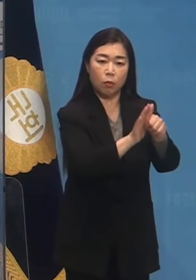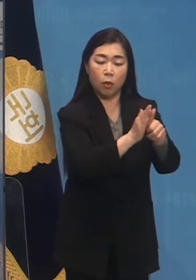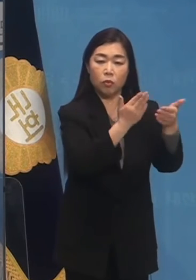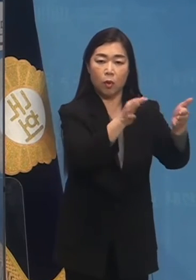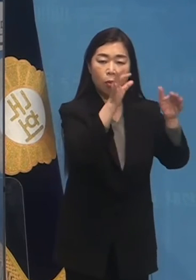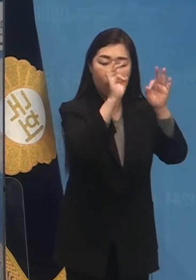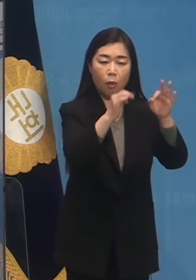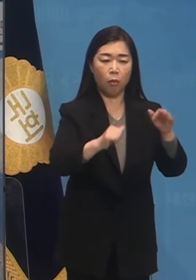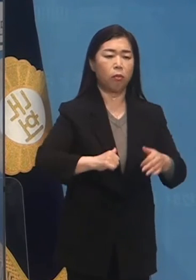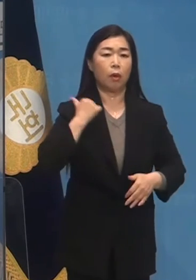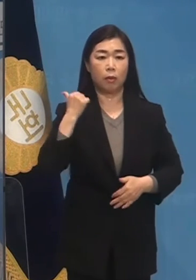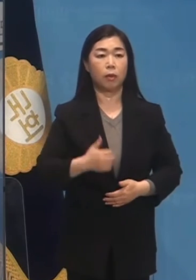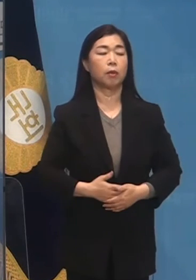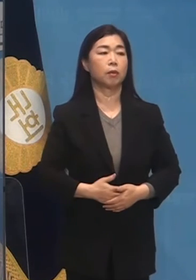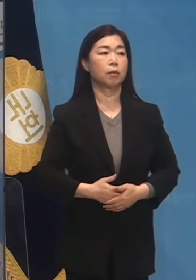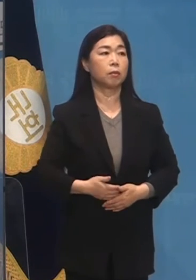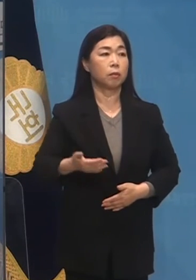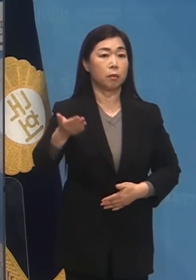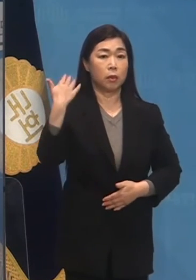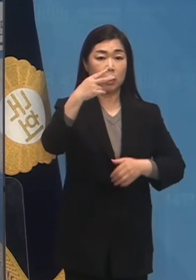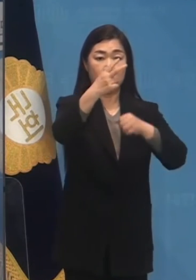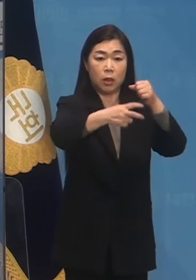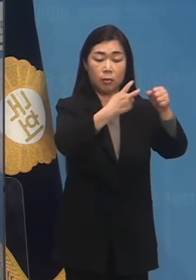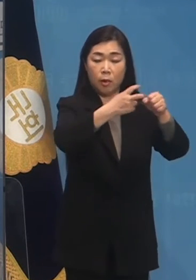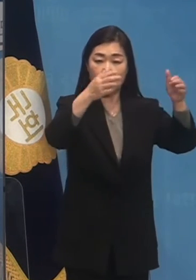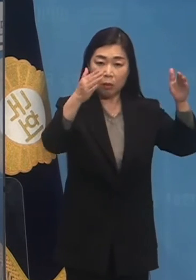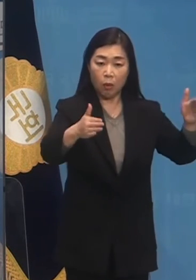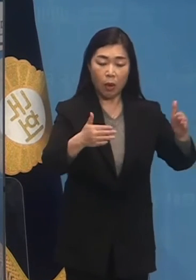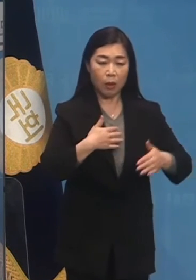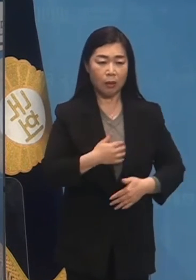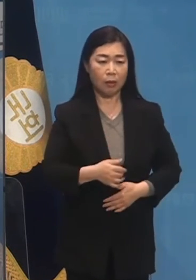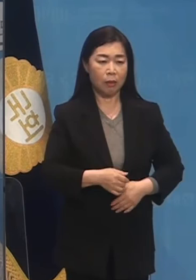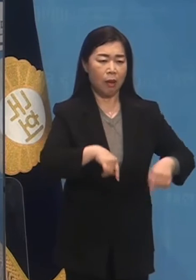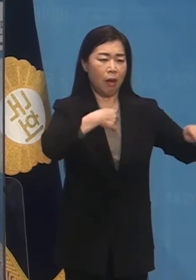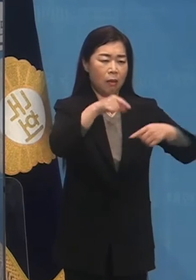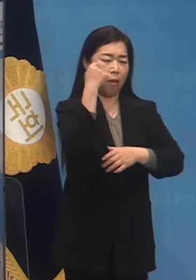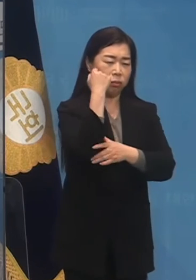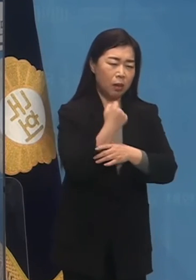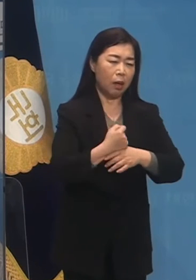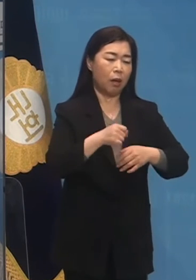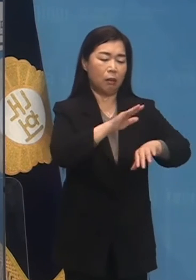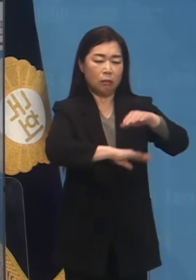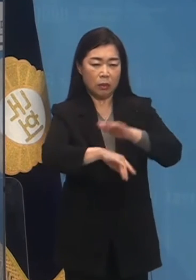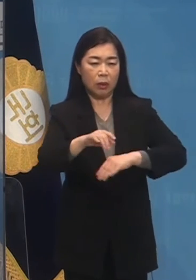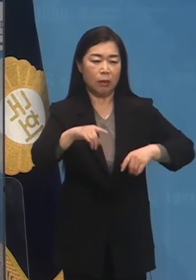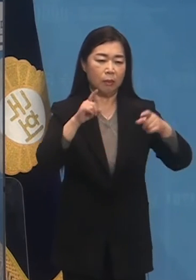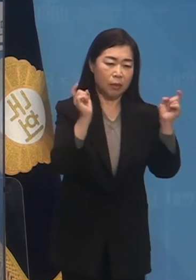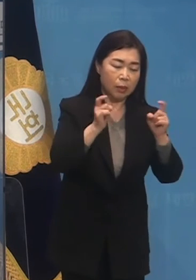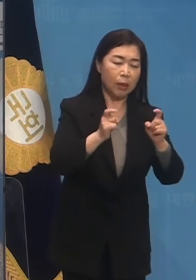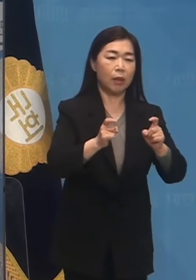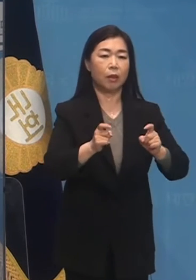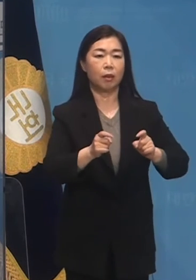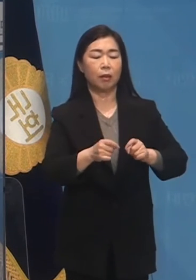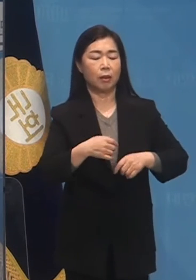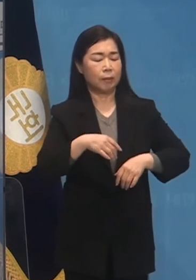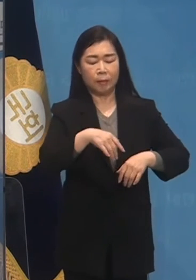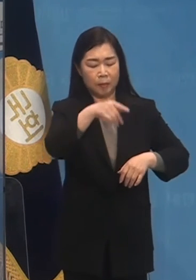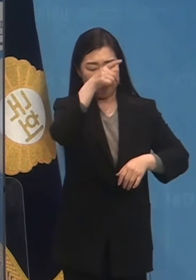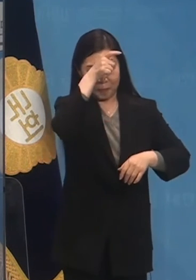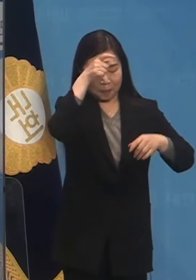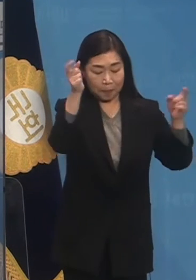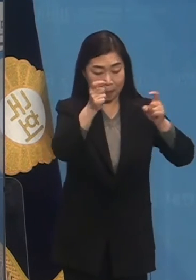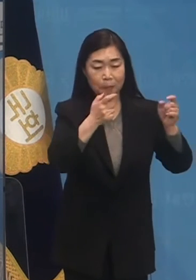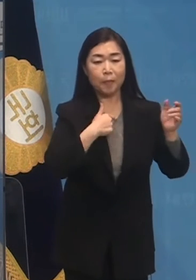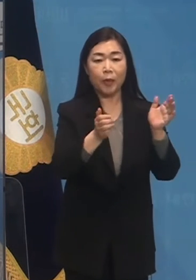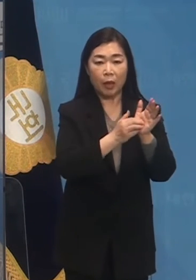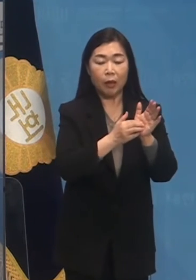분노했습니다. 저는 지난 20년 동안 패권의 정치, 계파 정치, 진영 논리와 처절하게 싸워왔습니다. 저는 이